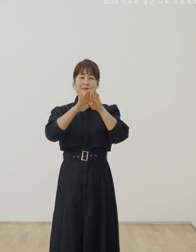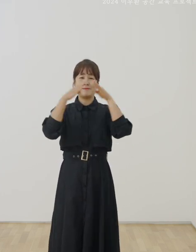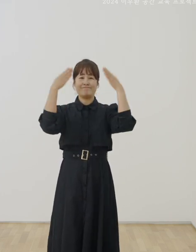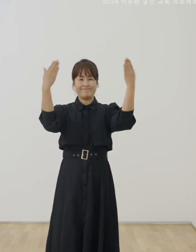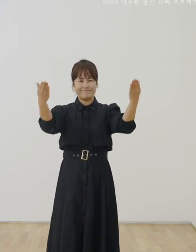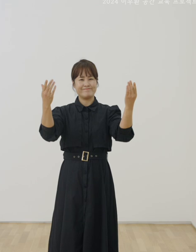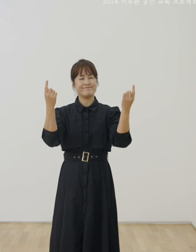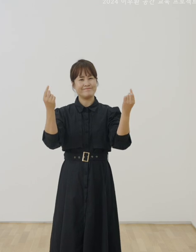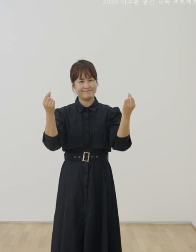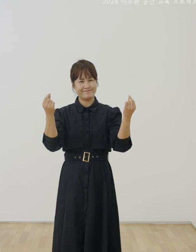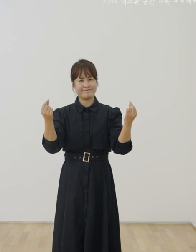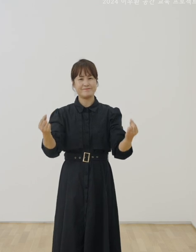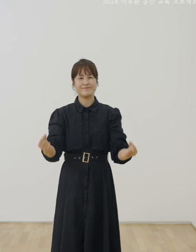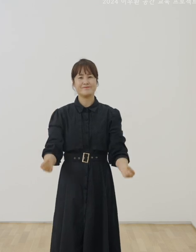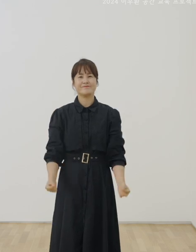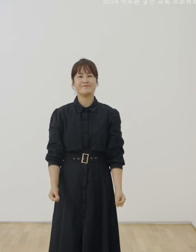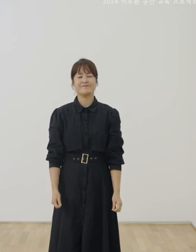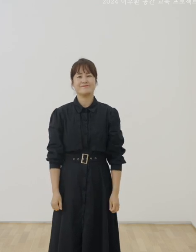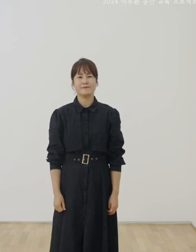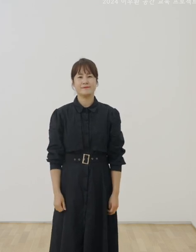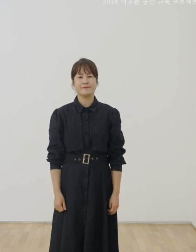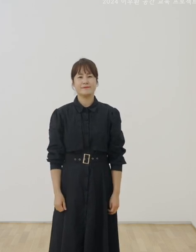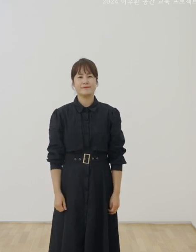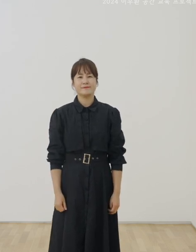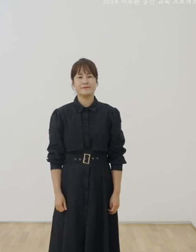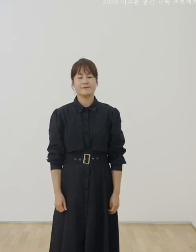세계를 열어주는 듯합니다.